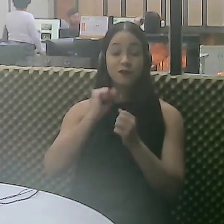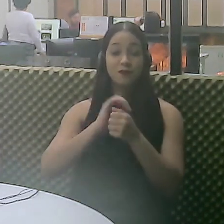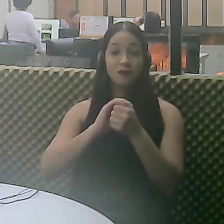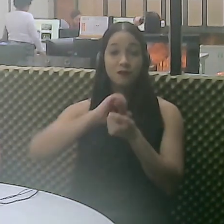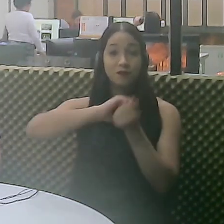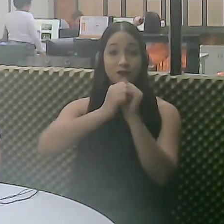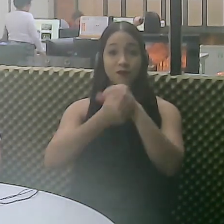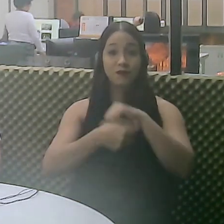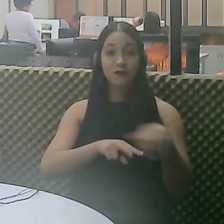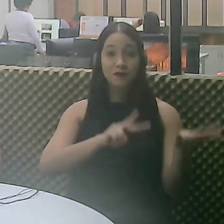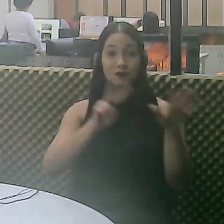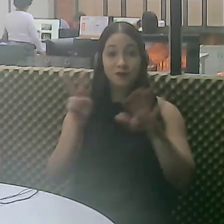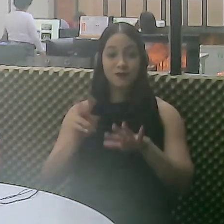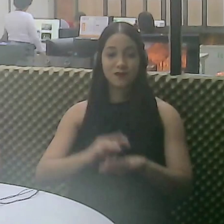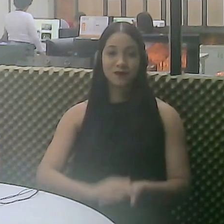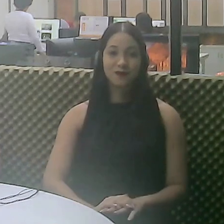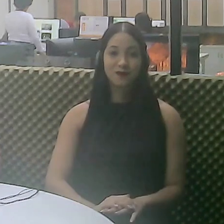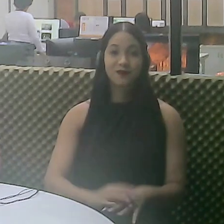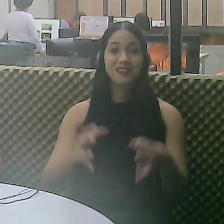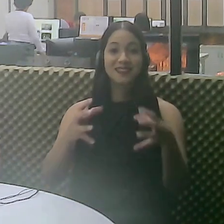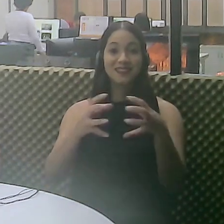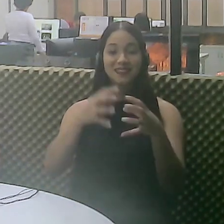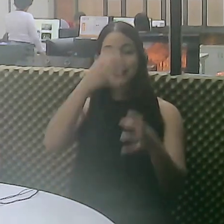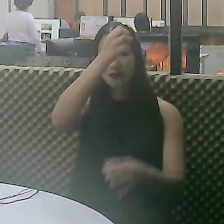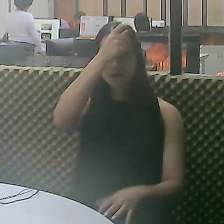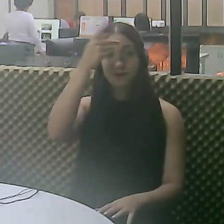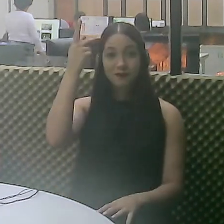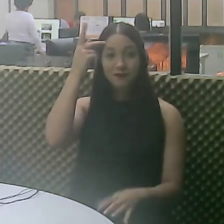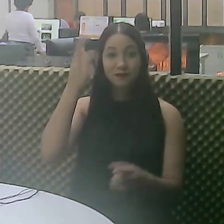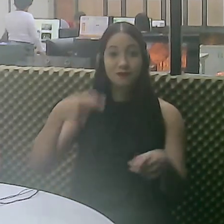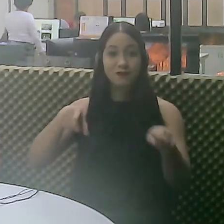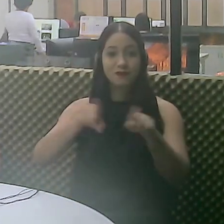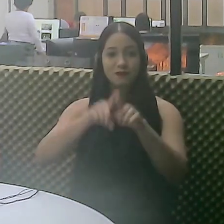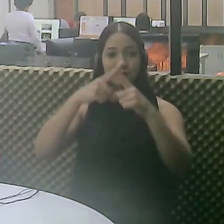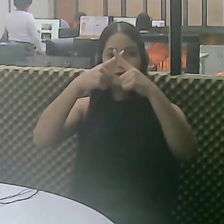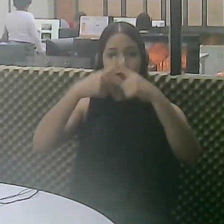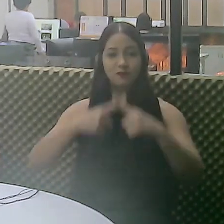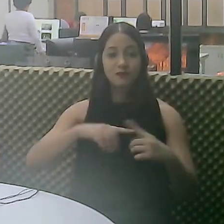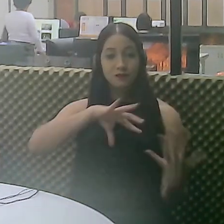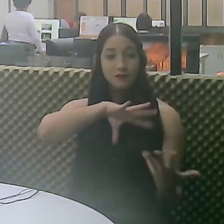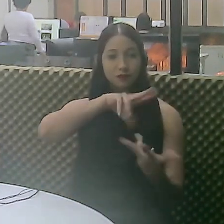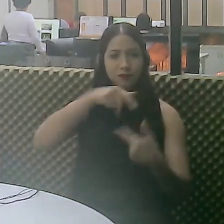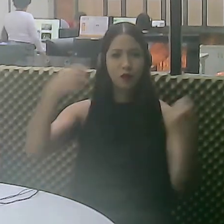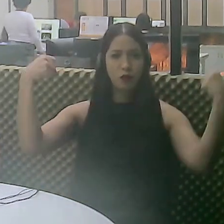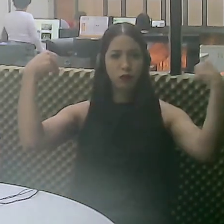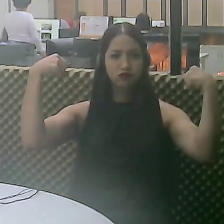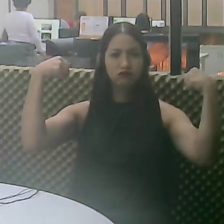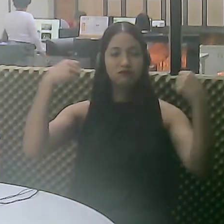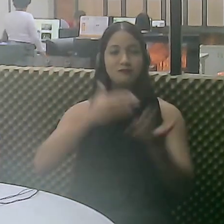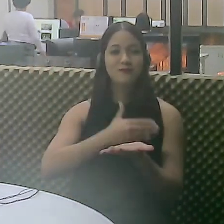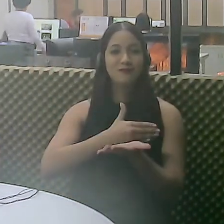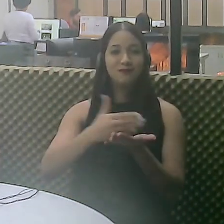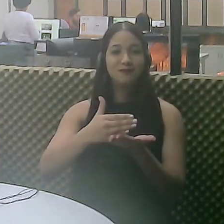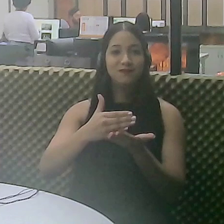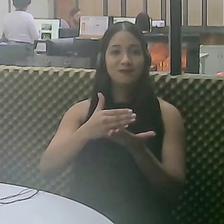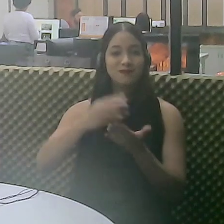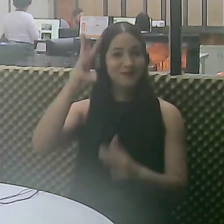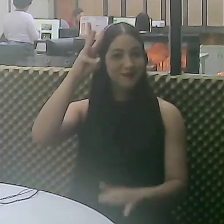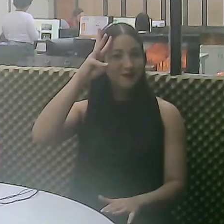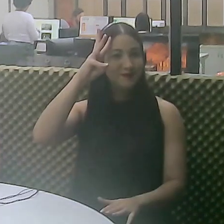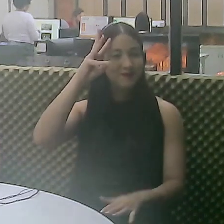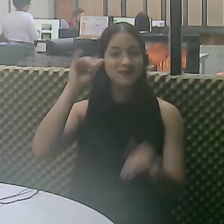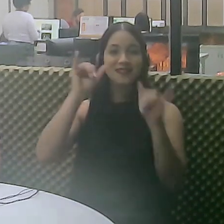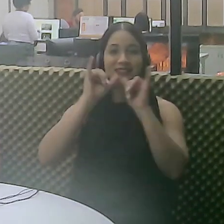semana. E ainda, a equipe da Prefeitura e parceiros disputa Campeonato Mundial de Halterofilismo a partir desta